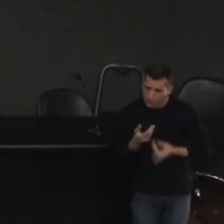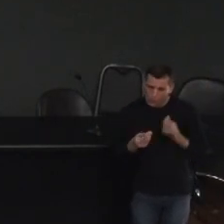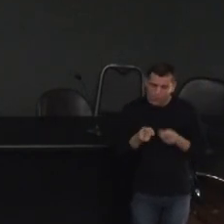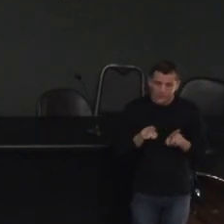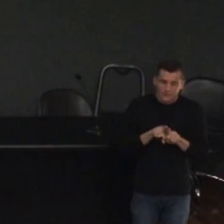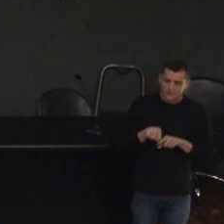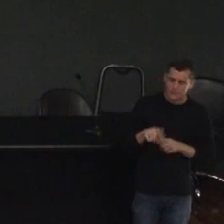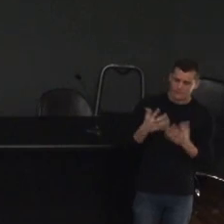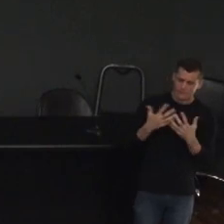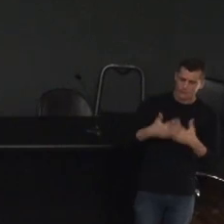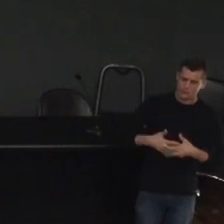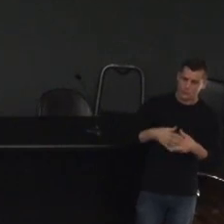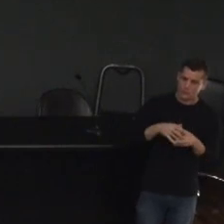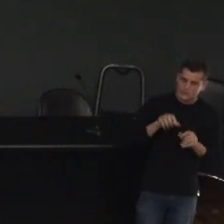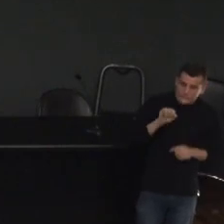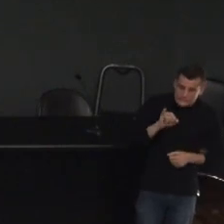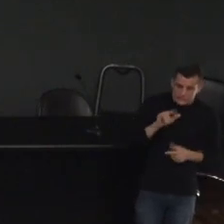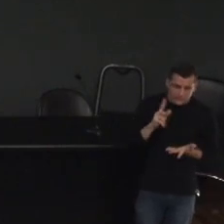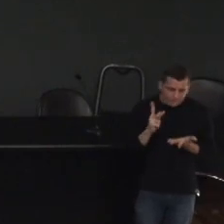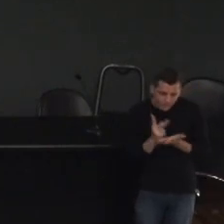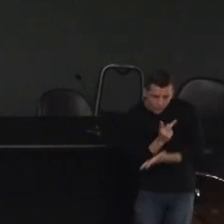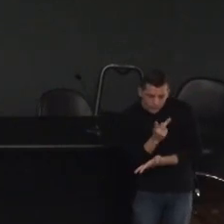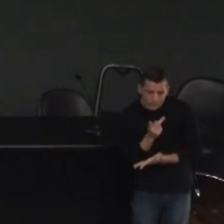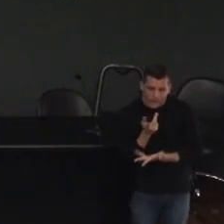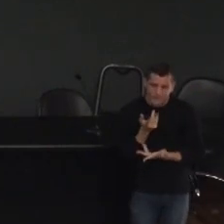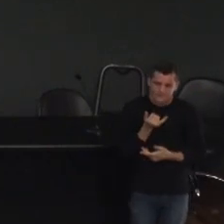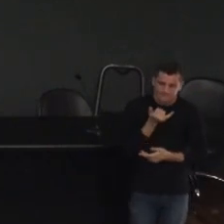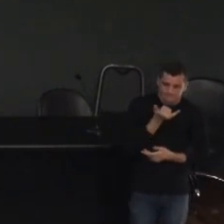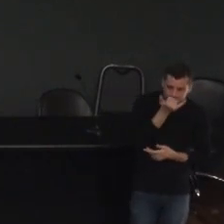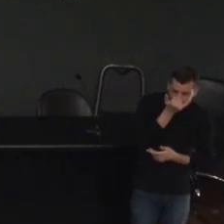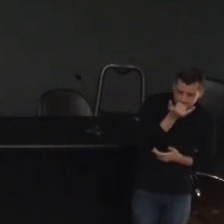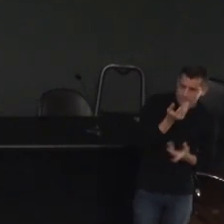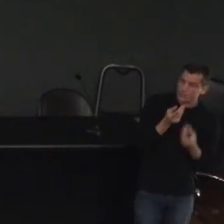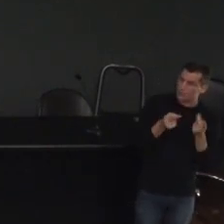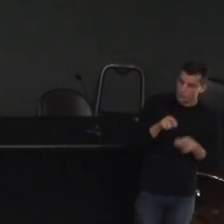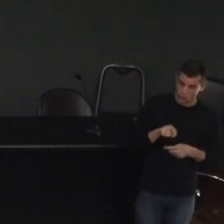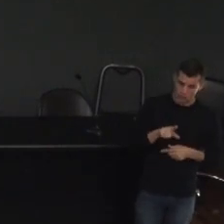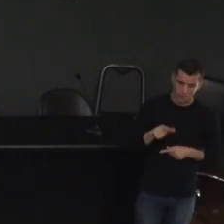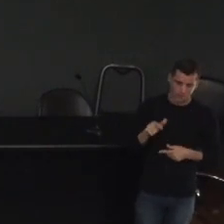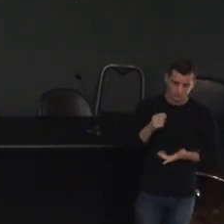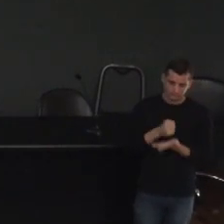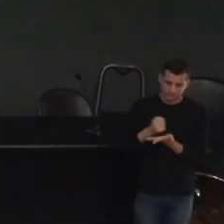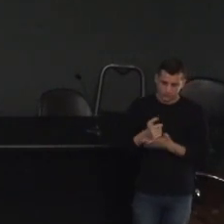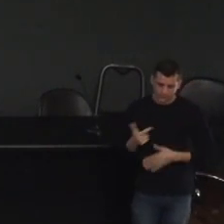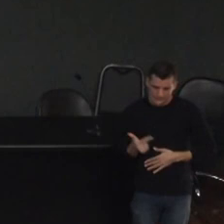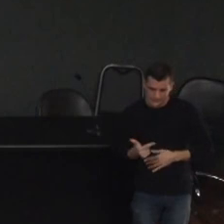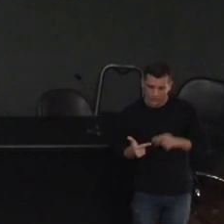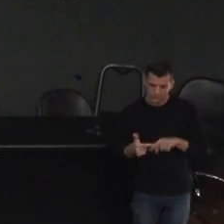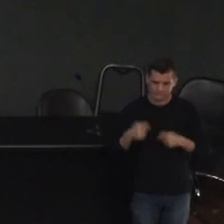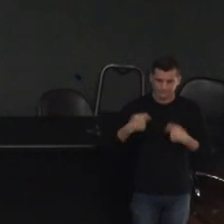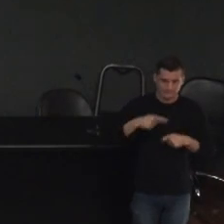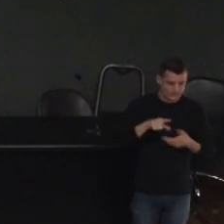incidentes de segurança e responsabilização desse subcontratado tem que estar no contrato